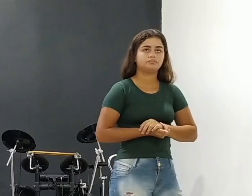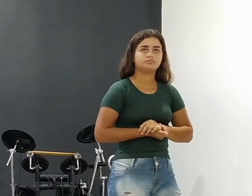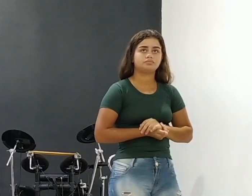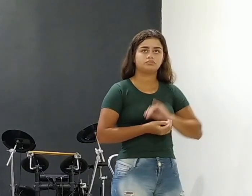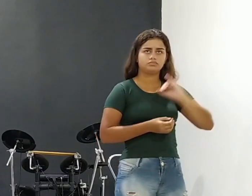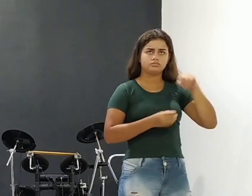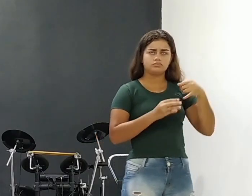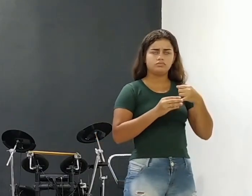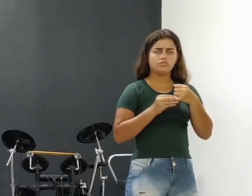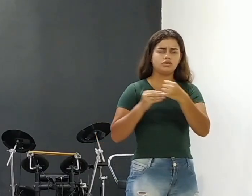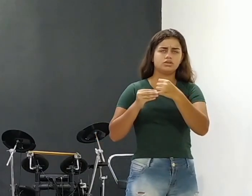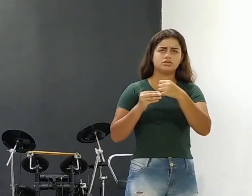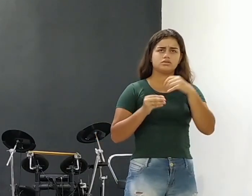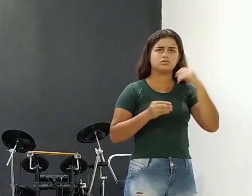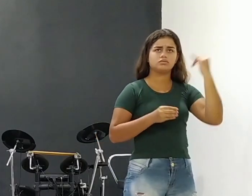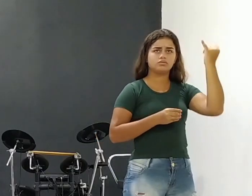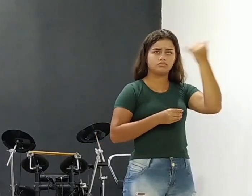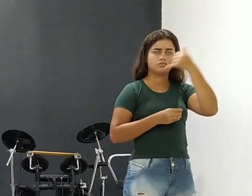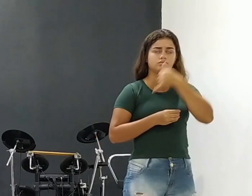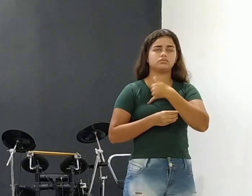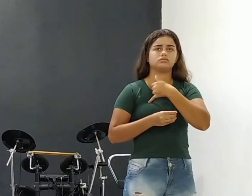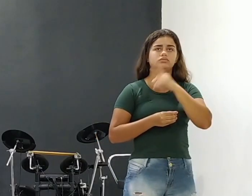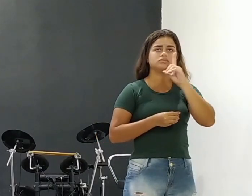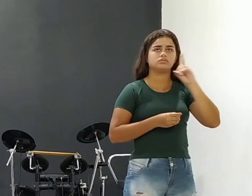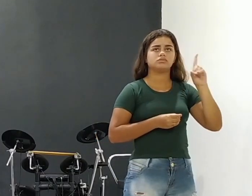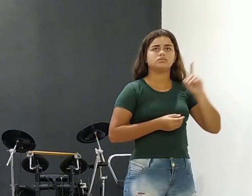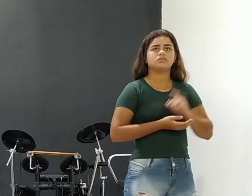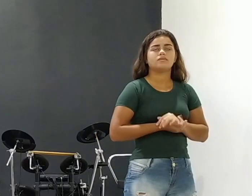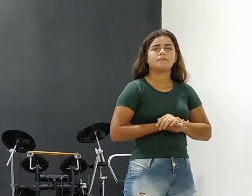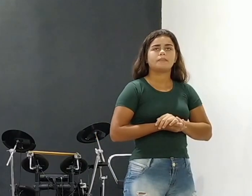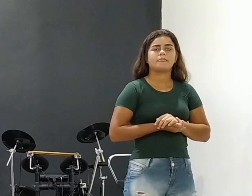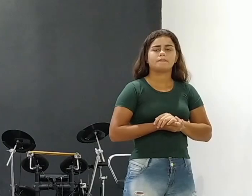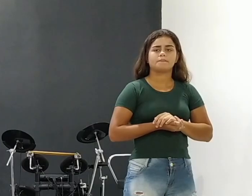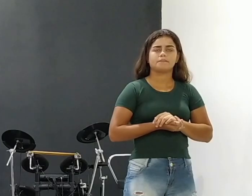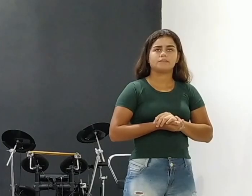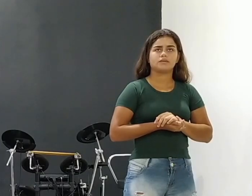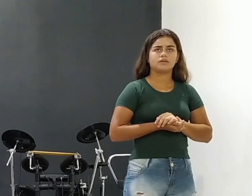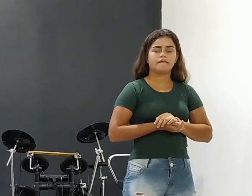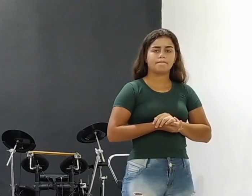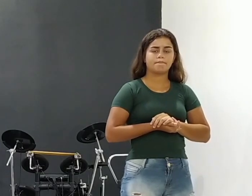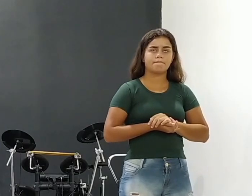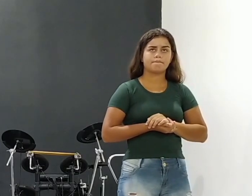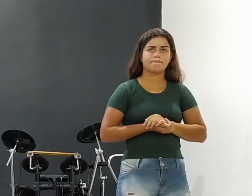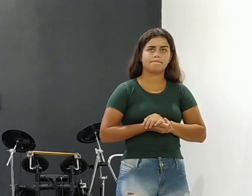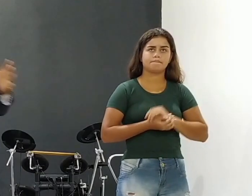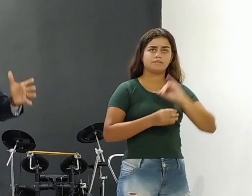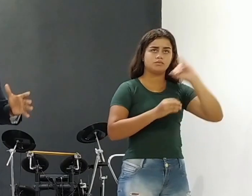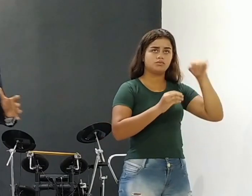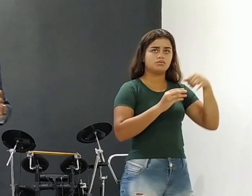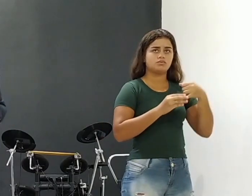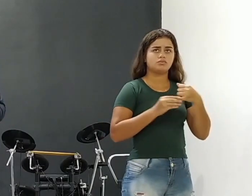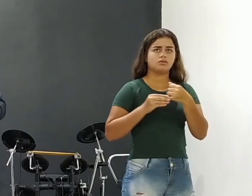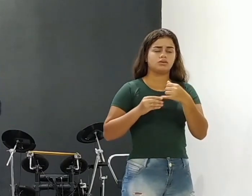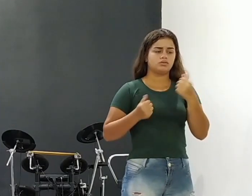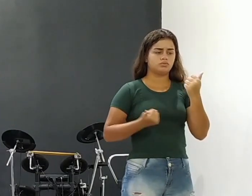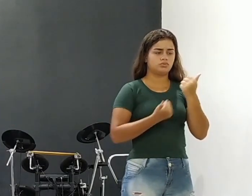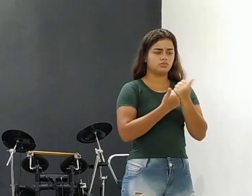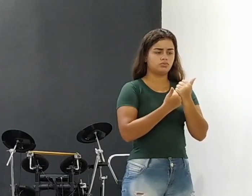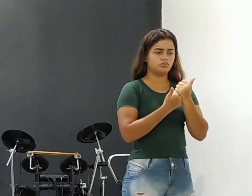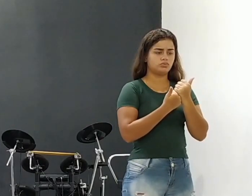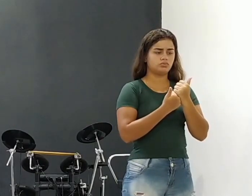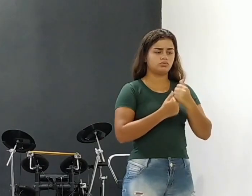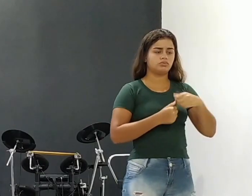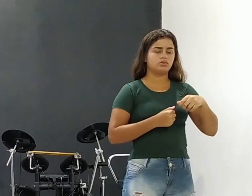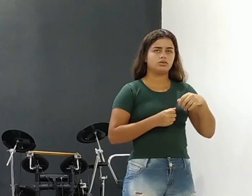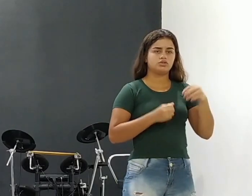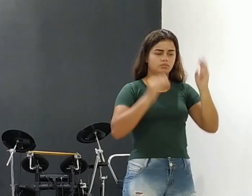Irmão Elton, não entendi. Eu explico. Josué era o substituto de Moisés. Foi